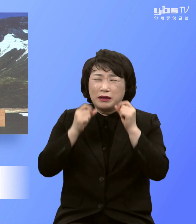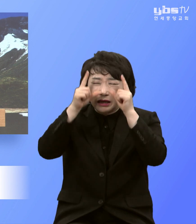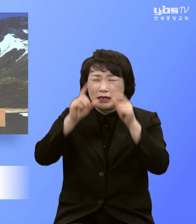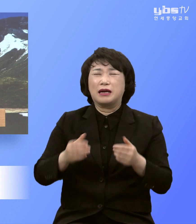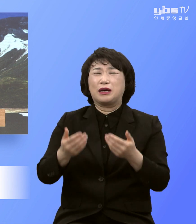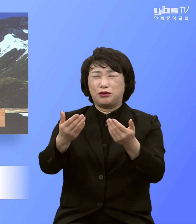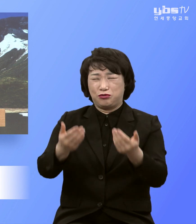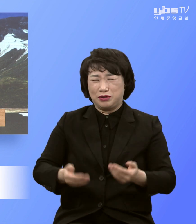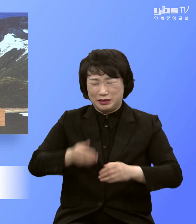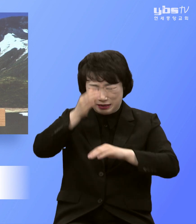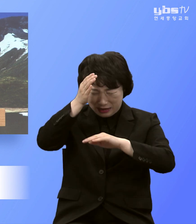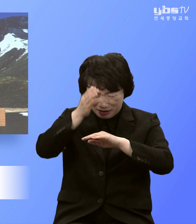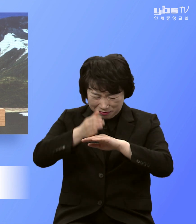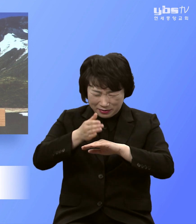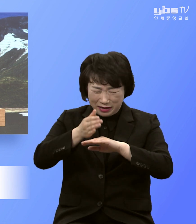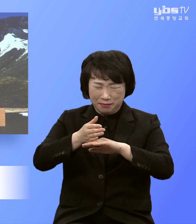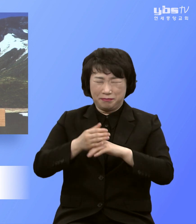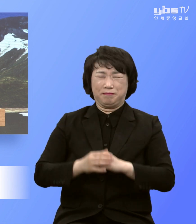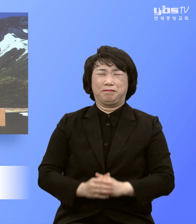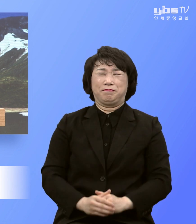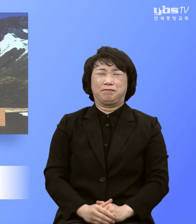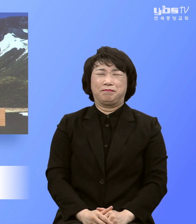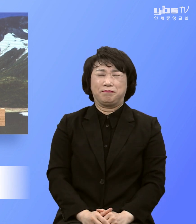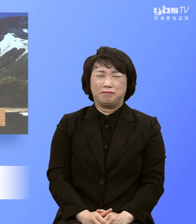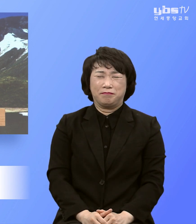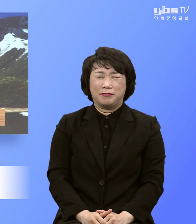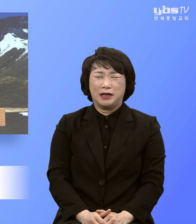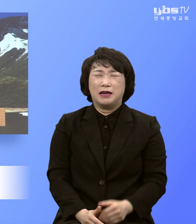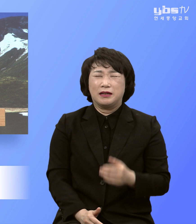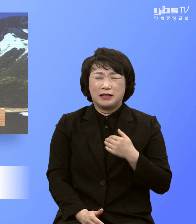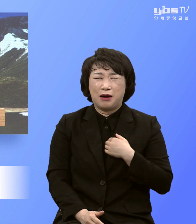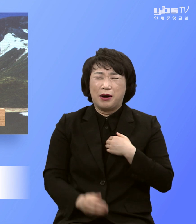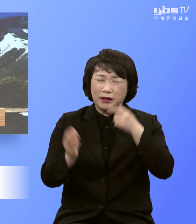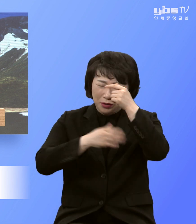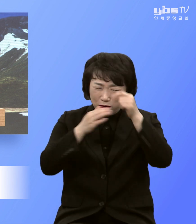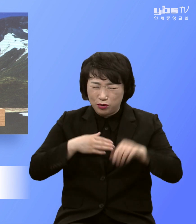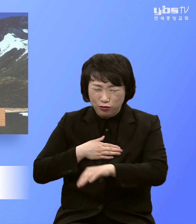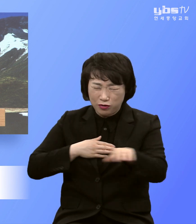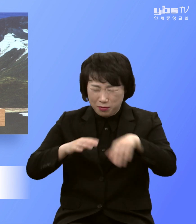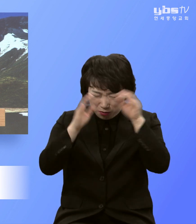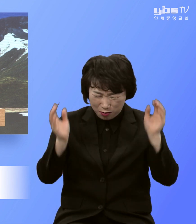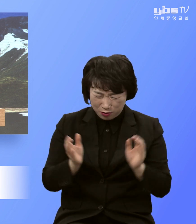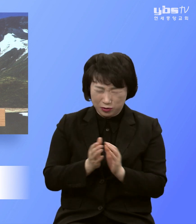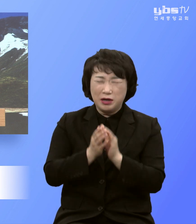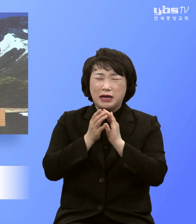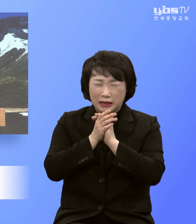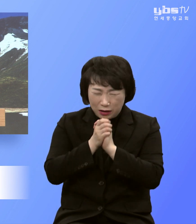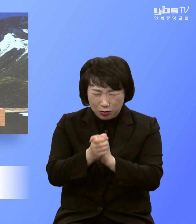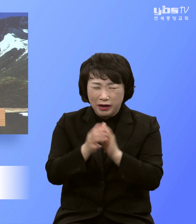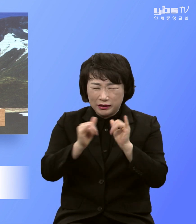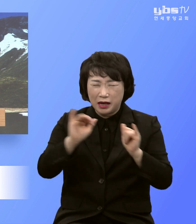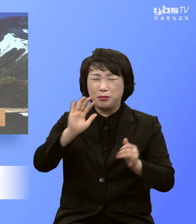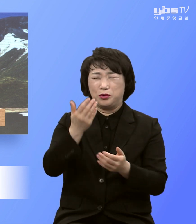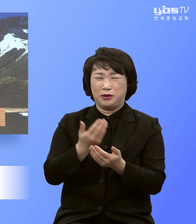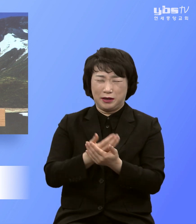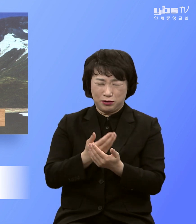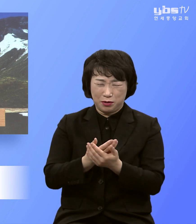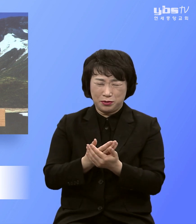깨닫게 해주셔서 감사합니다. 나와 성도들이 기도하는 사람 되게 하시고